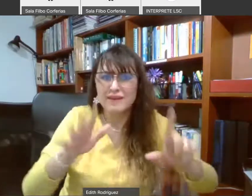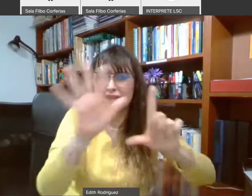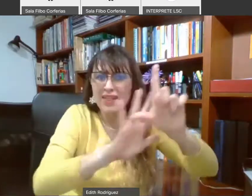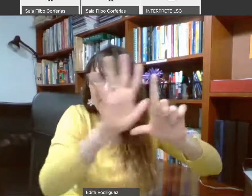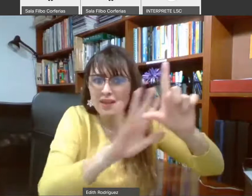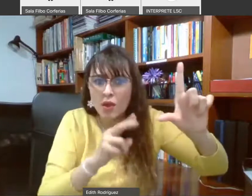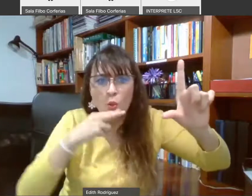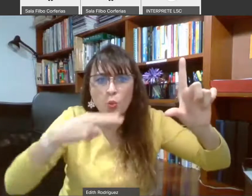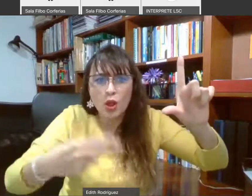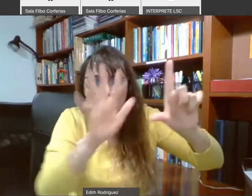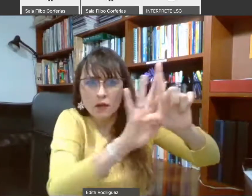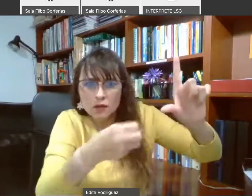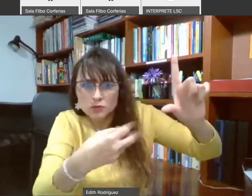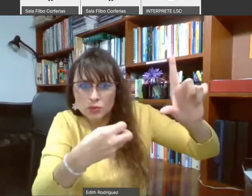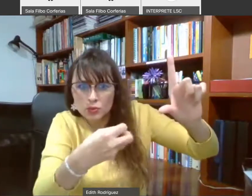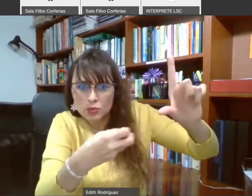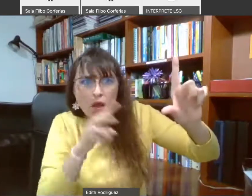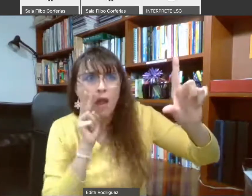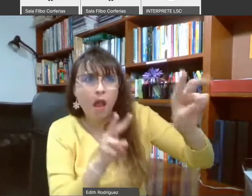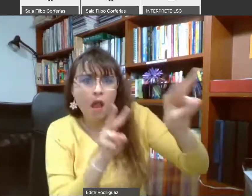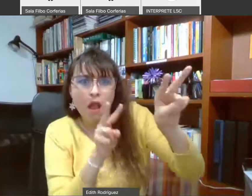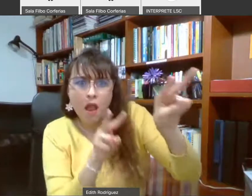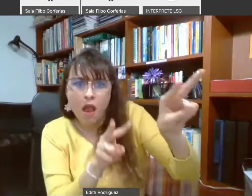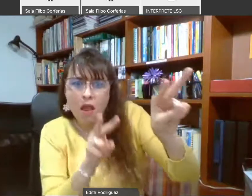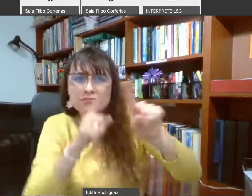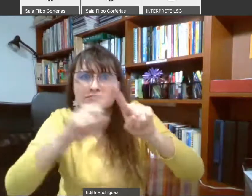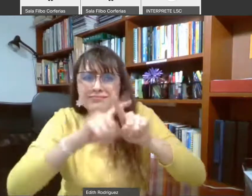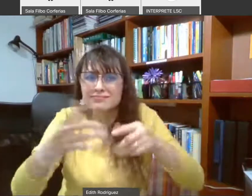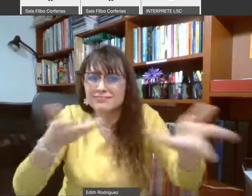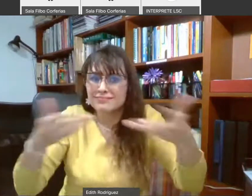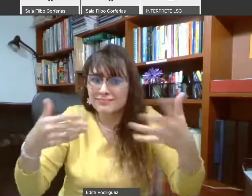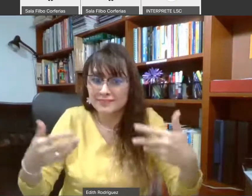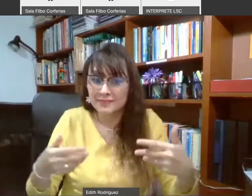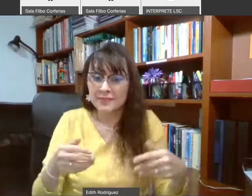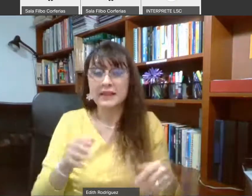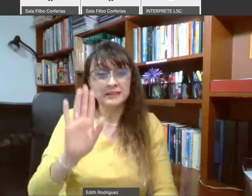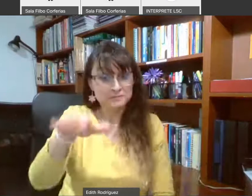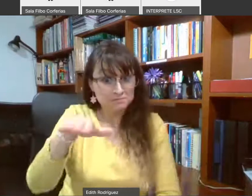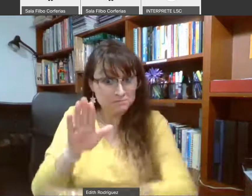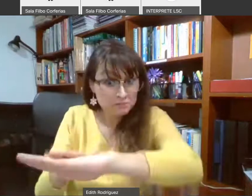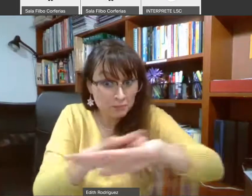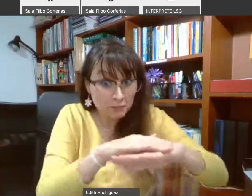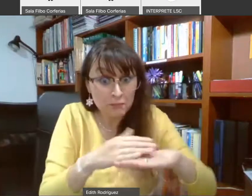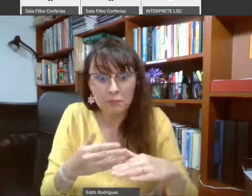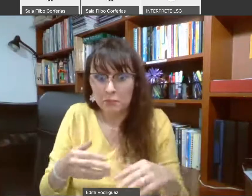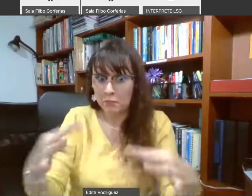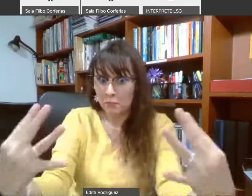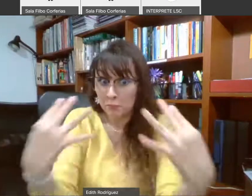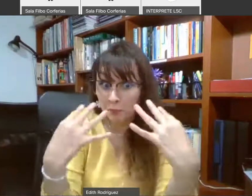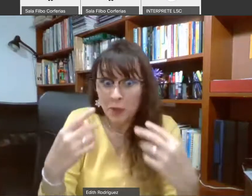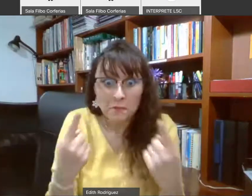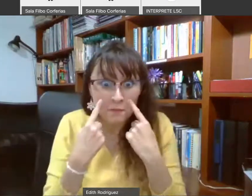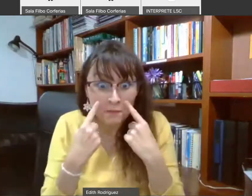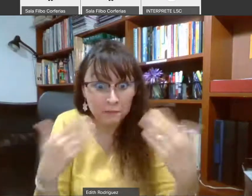muy cortos. Esa podría ser una sugerencia, podríamos ver videos que estén subtitulados. Todo lo que